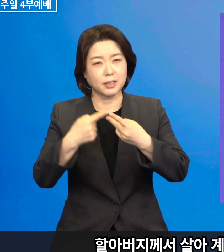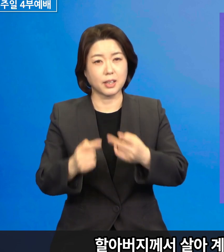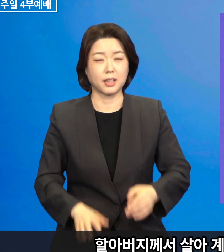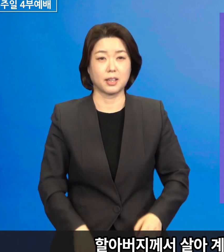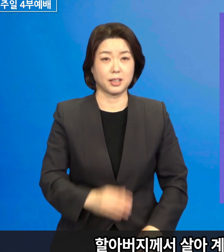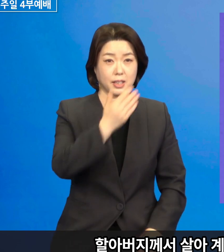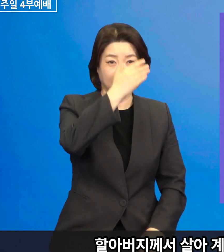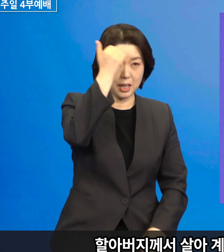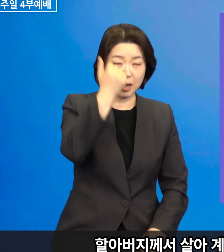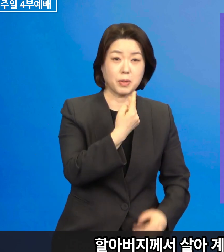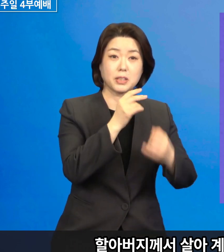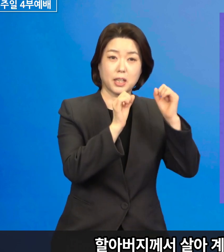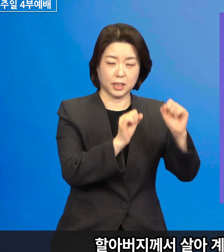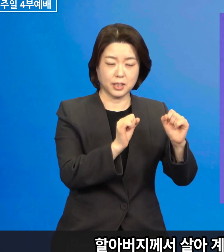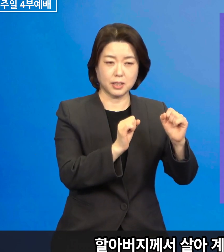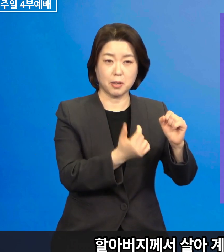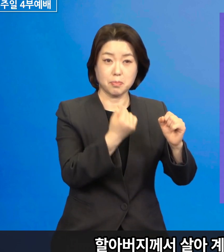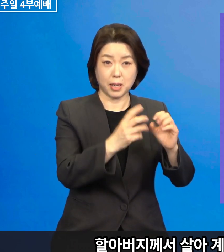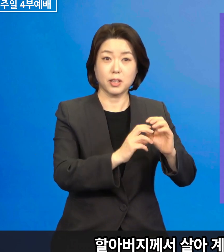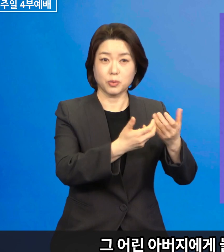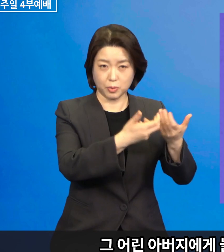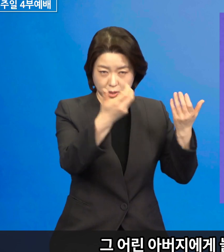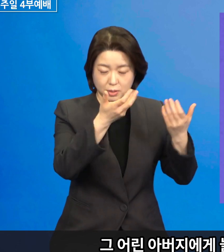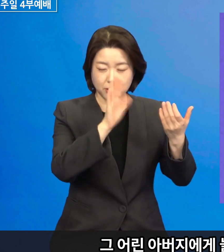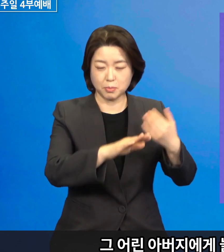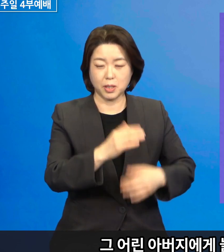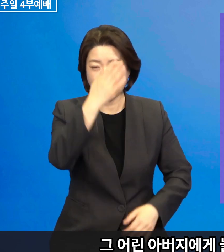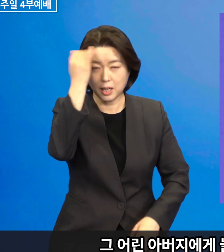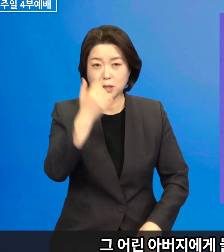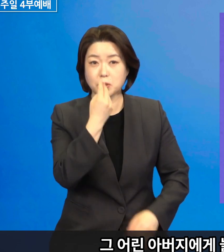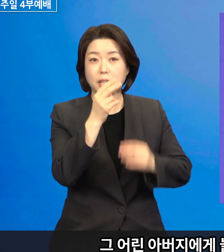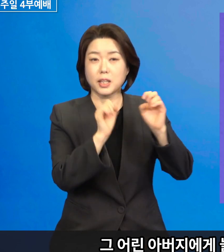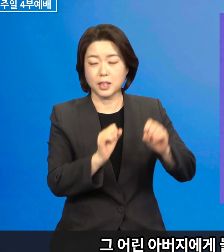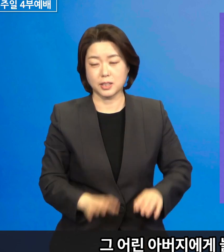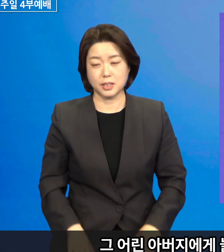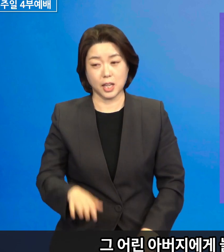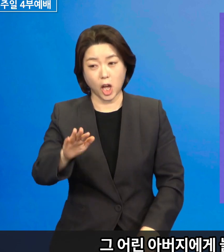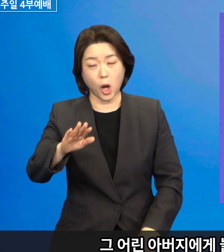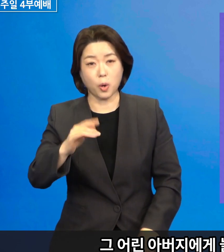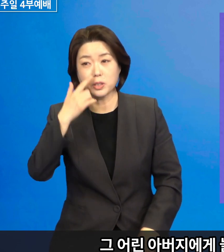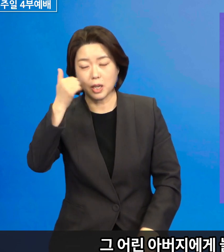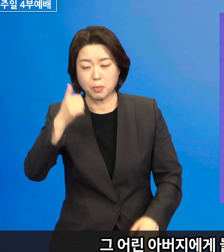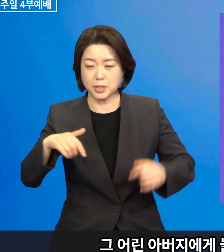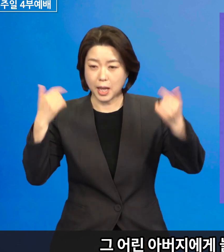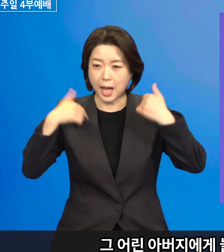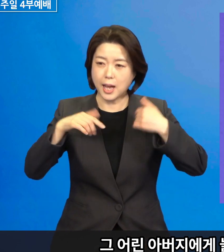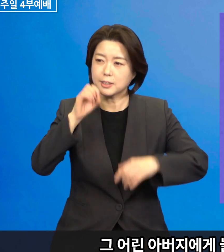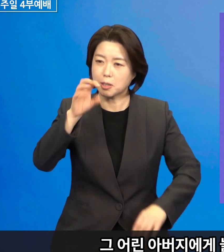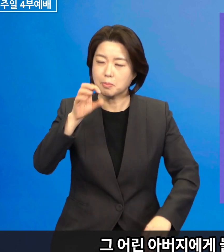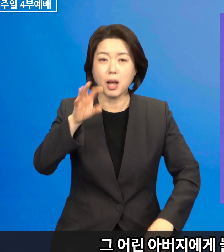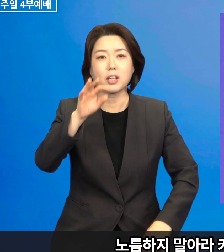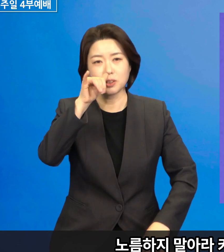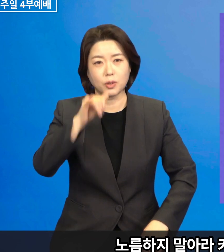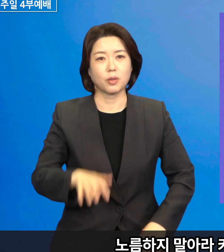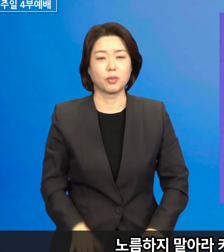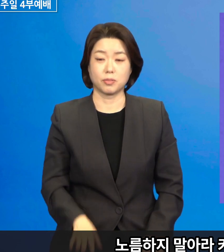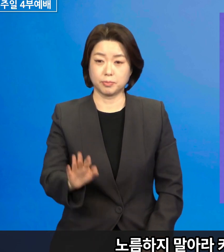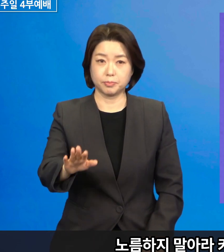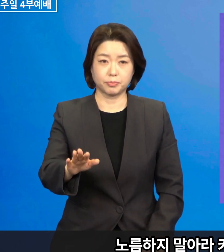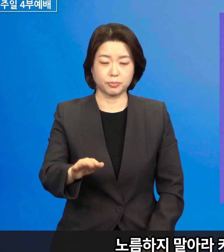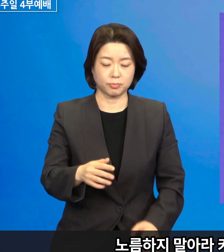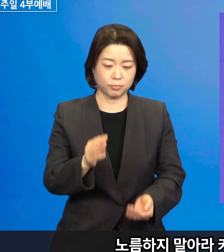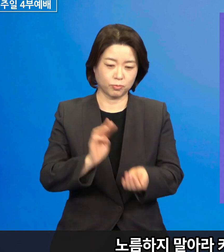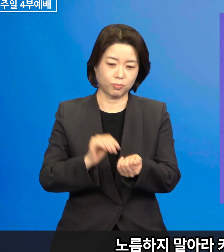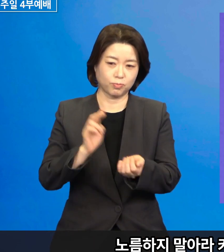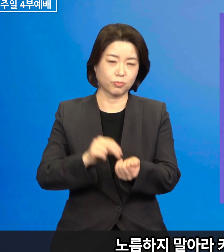할아버지께서 살아계실 때 일찍 돌아가셨지만 그 어린 아버지에게 늘 하셨던 얘기가 있대요. 노름하지